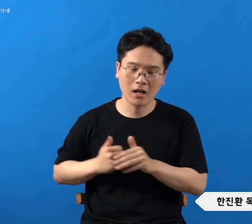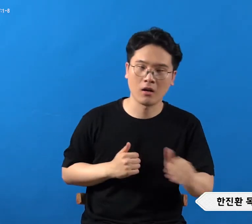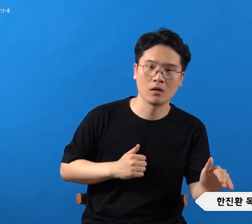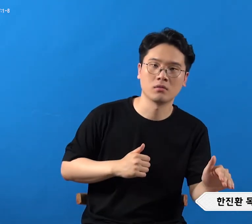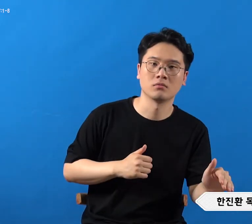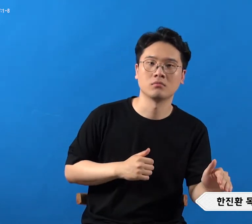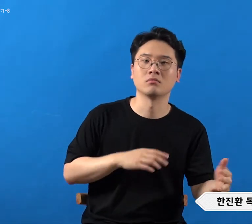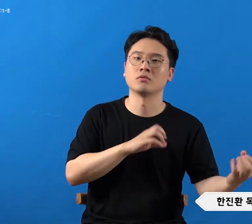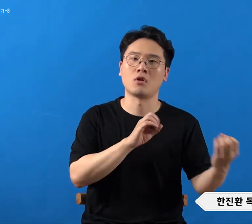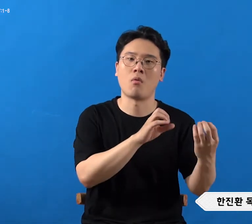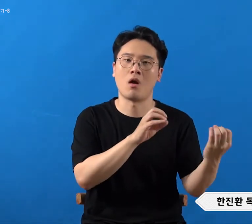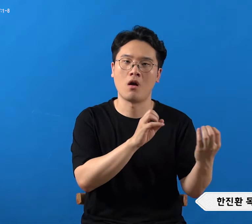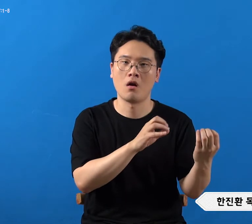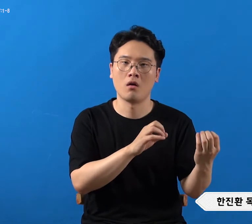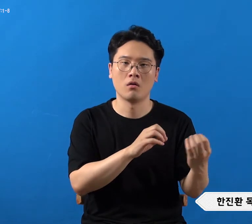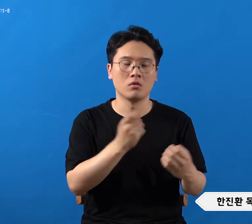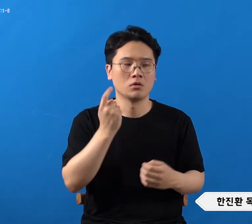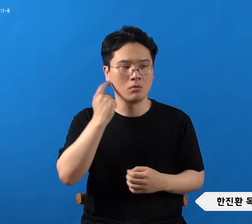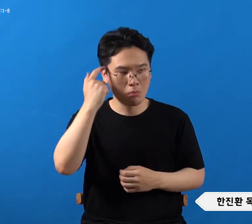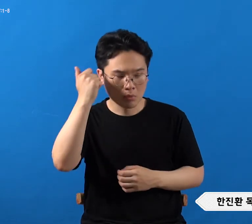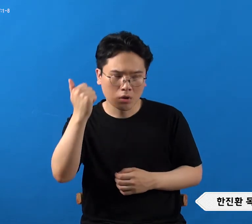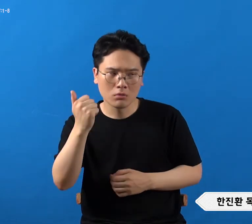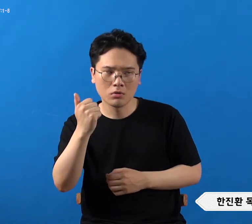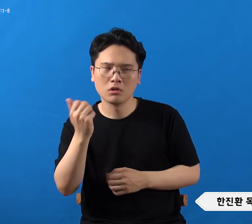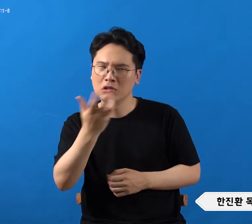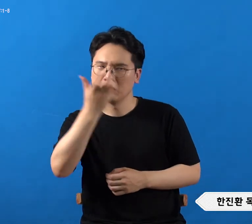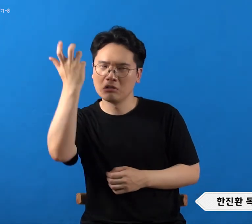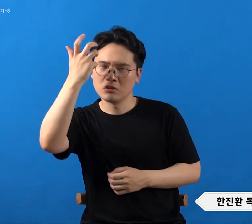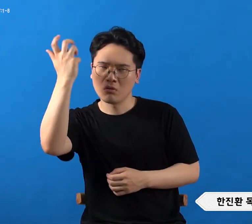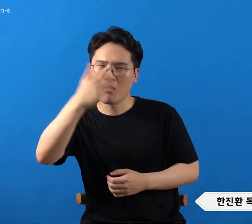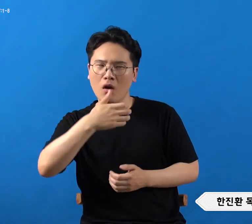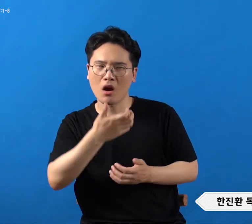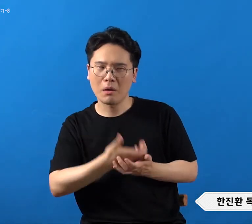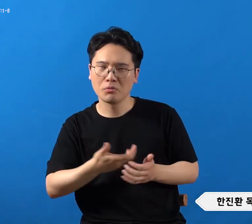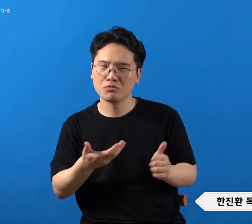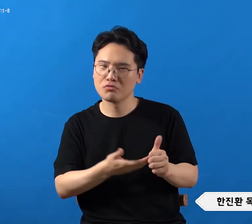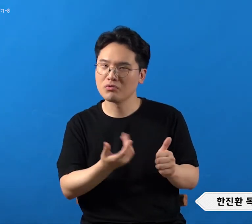성령께서 마음에 감동을 주시는 것 같다고 하시면서, 당신